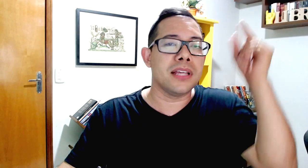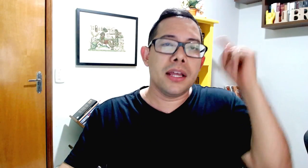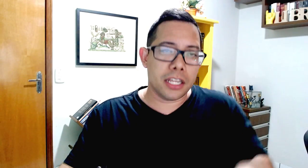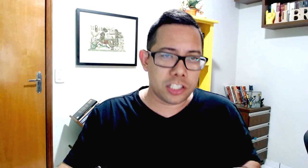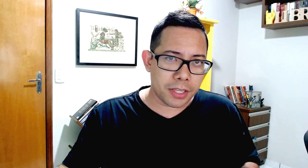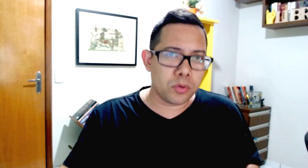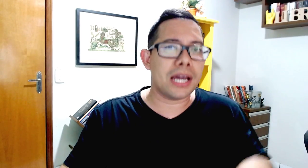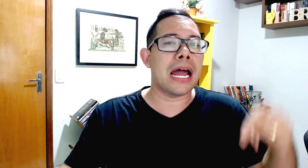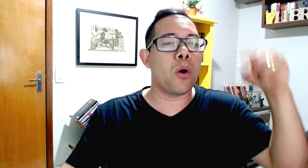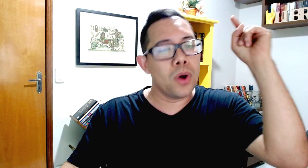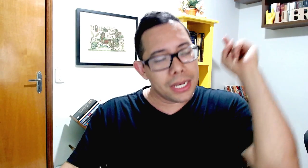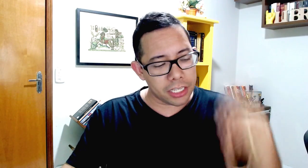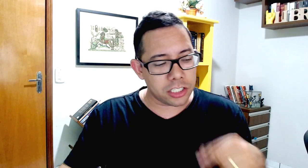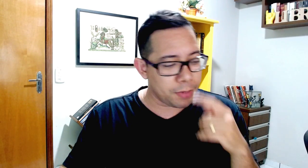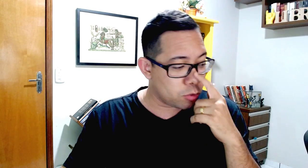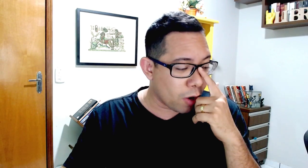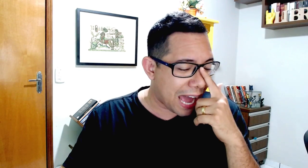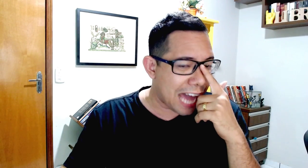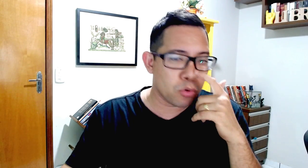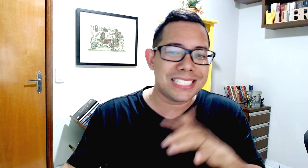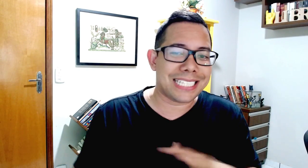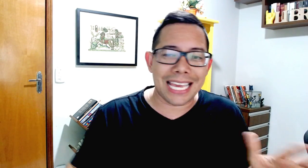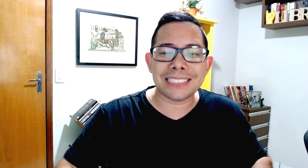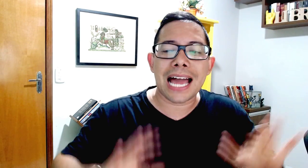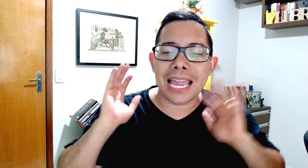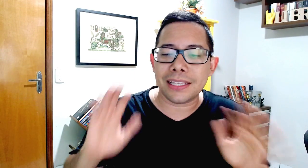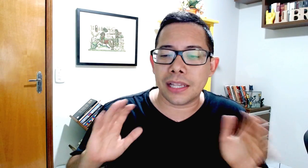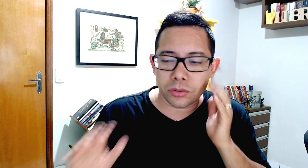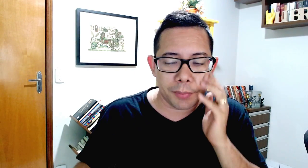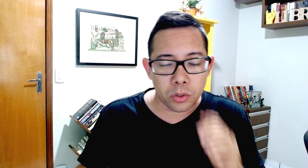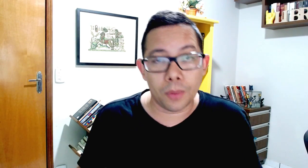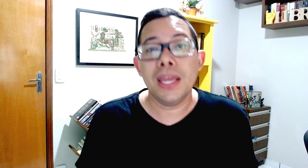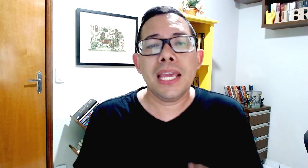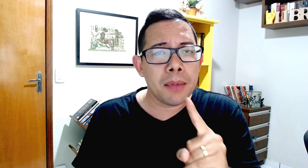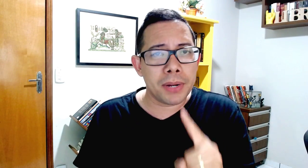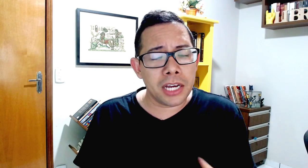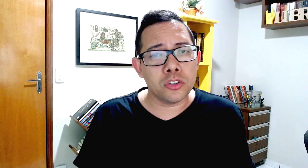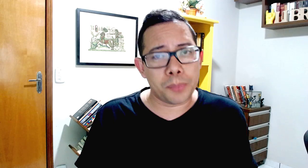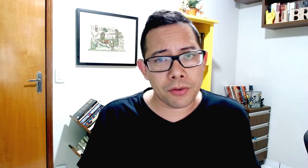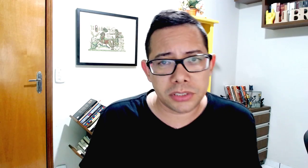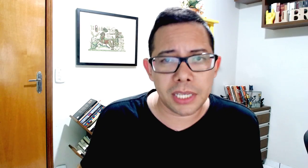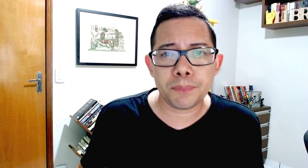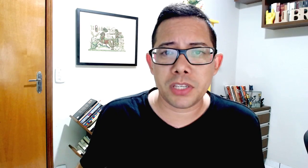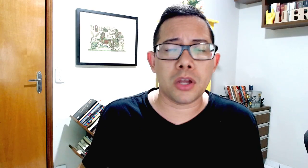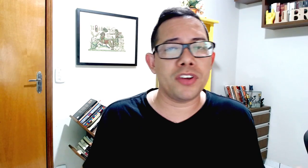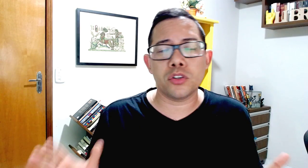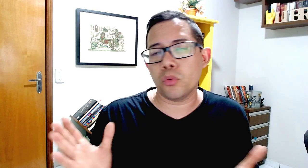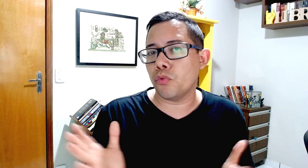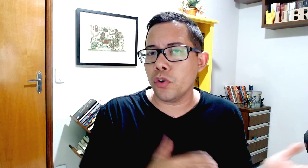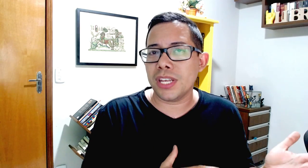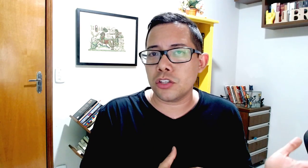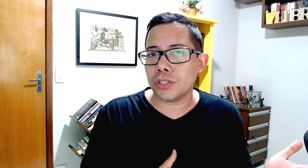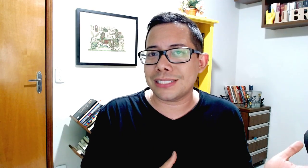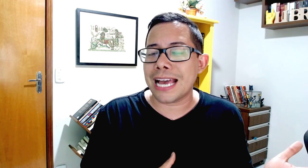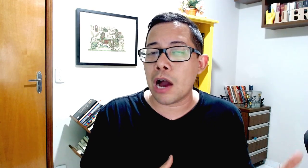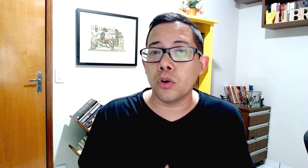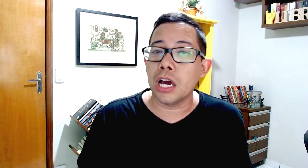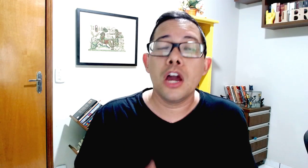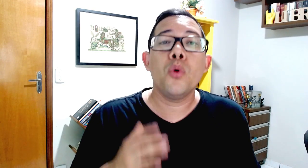tem mais nesse mesmo canal neste mesmo horário esquenta ainda não terminou e lembrando para você que talvez não viu o início dessa aula